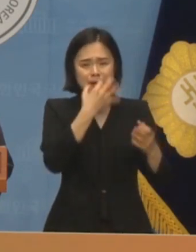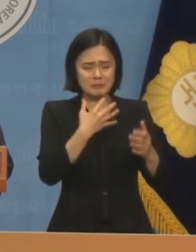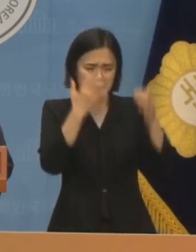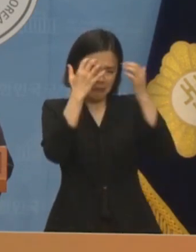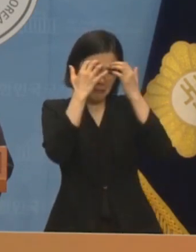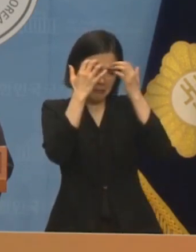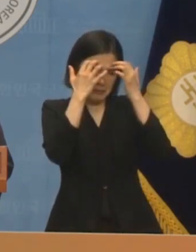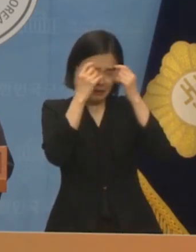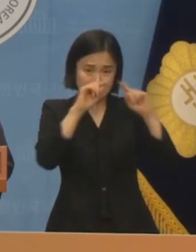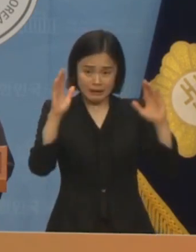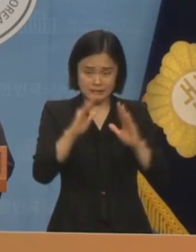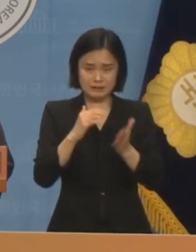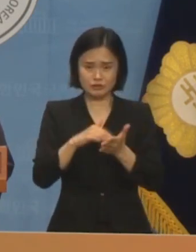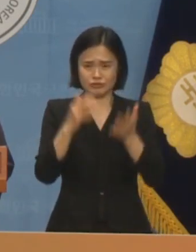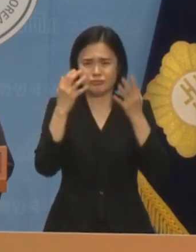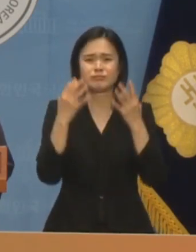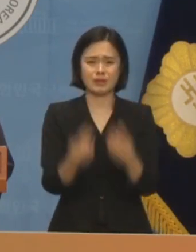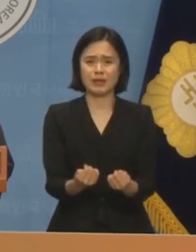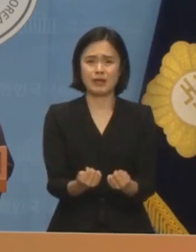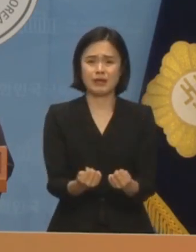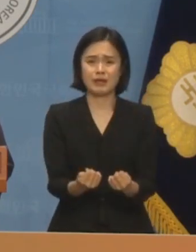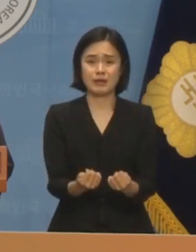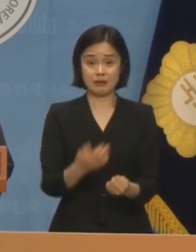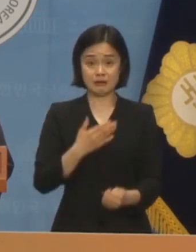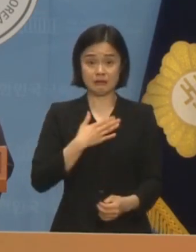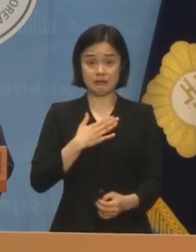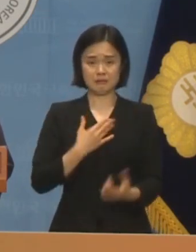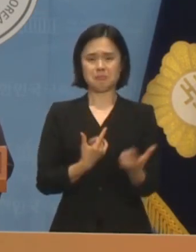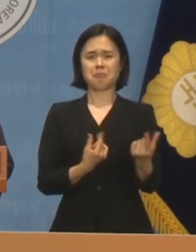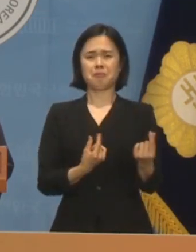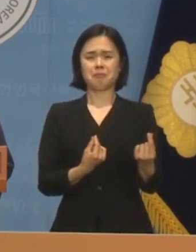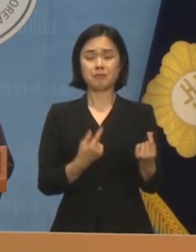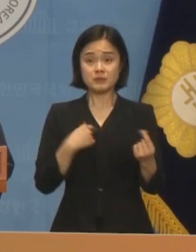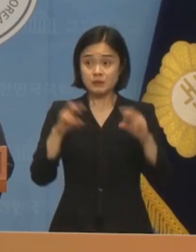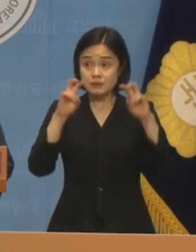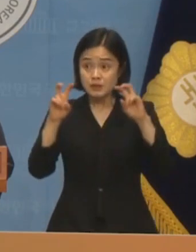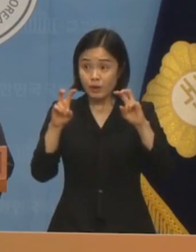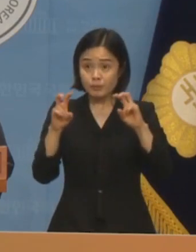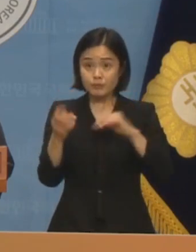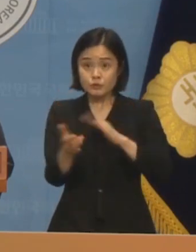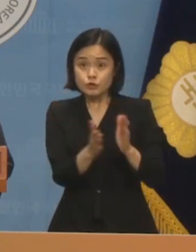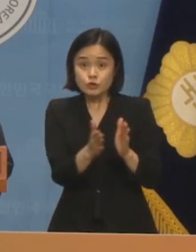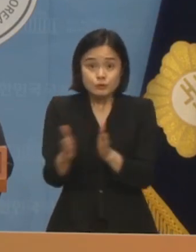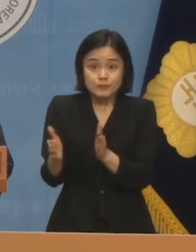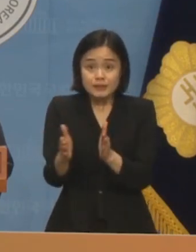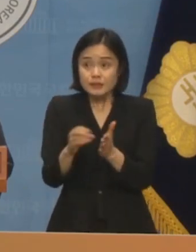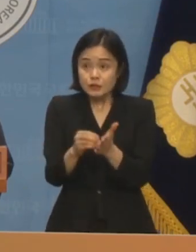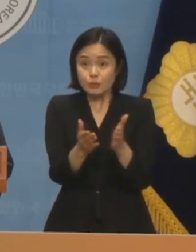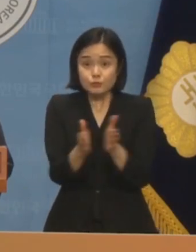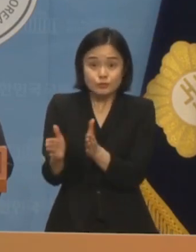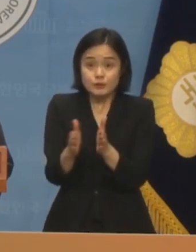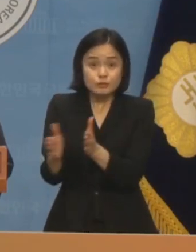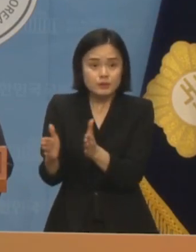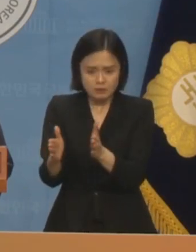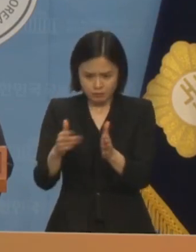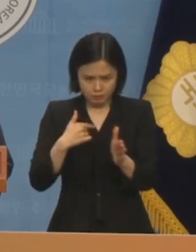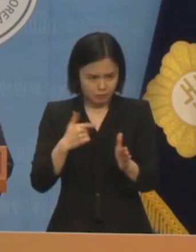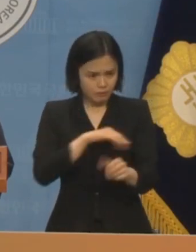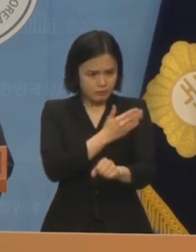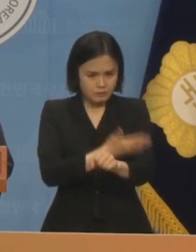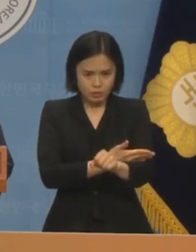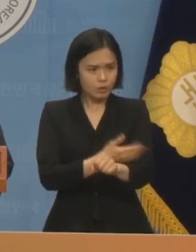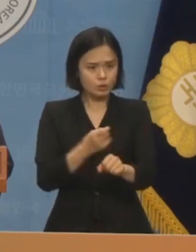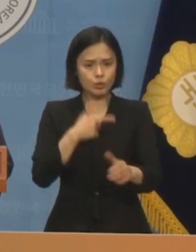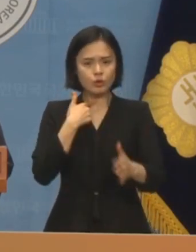많습니다. 저 또한 당장 취업 준비를 시작하기에는 지식도 학점도 스펙도 부족하다는 생각에